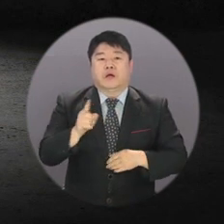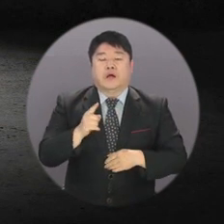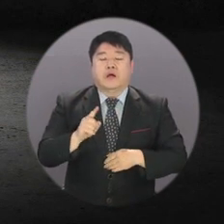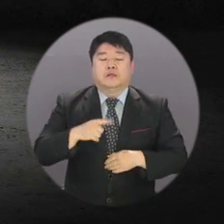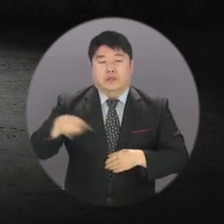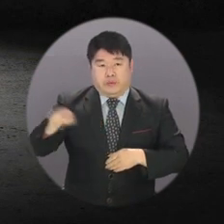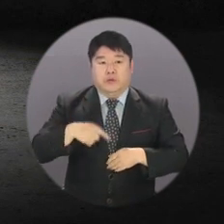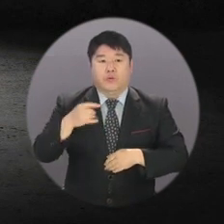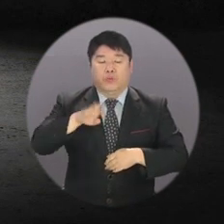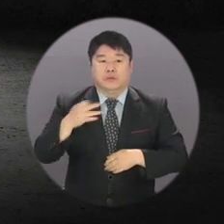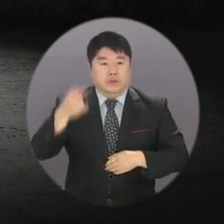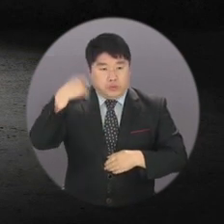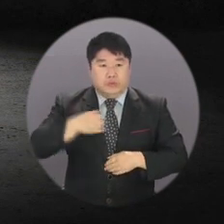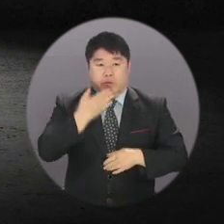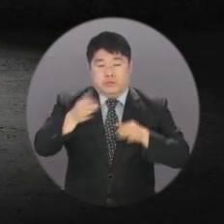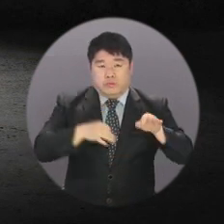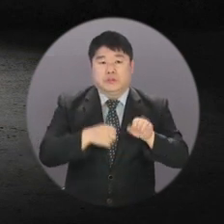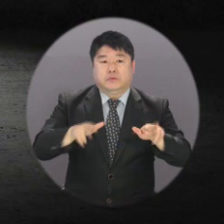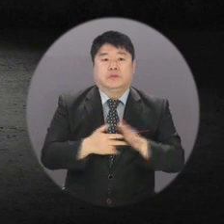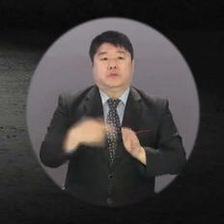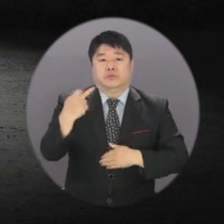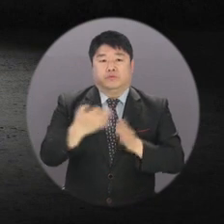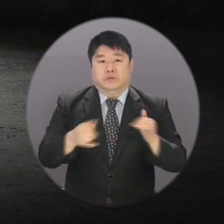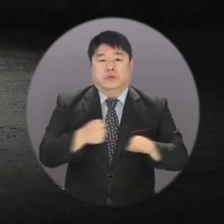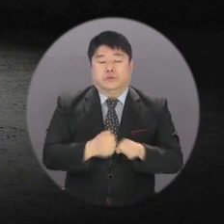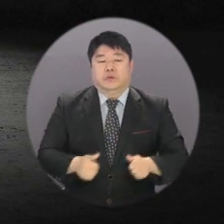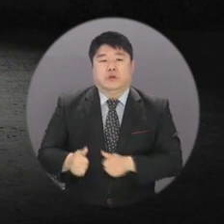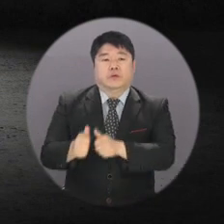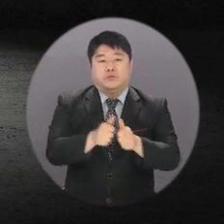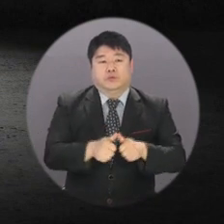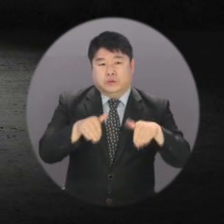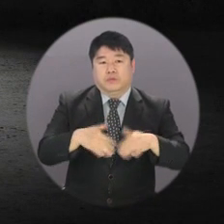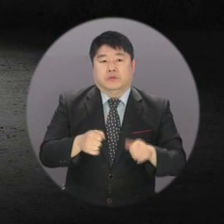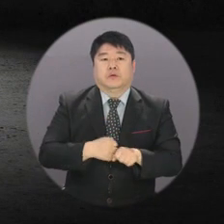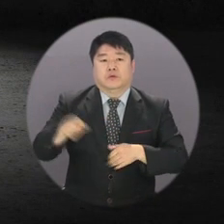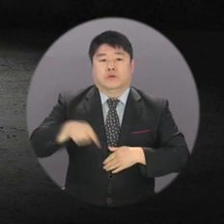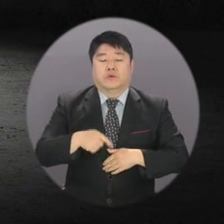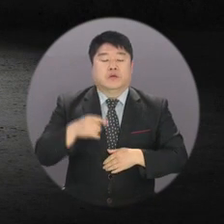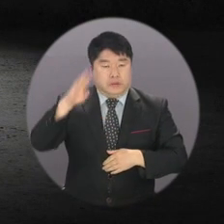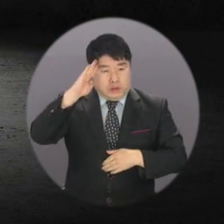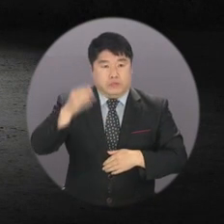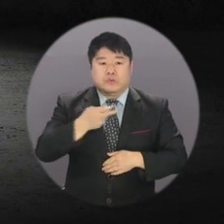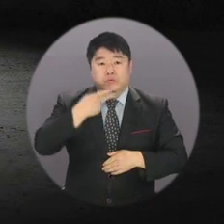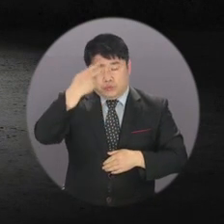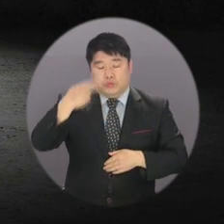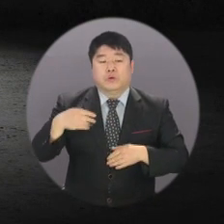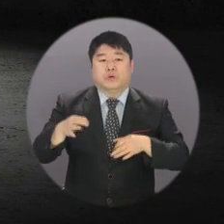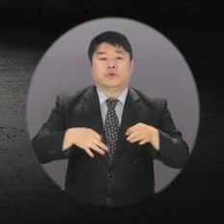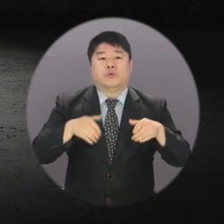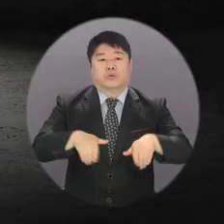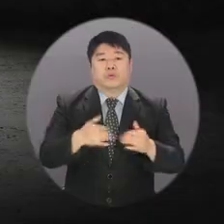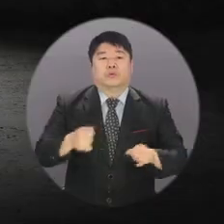중식당에서 지금까지 12명 확진. 수행비서가 다녀간 광주 상무지구 유흥주점에서도 일행과 종업원 등